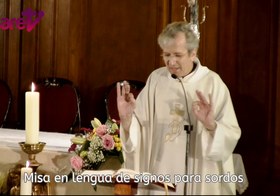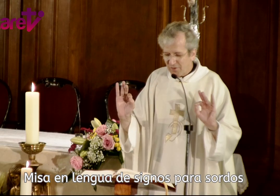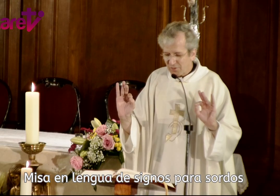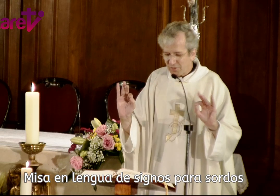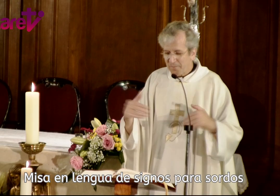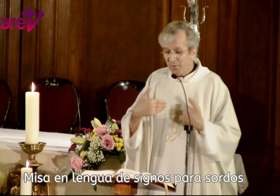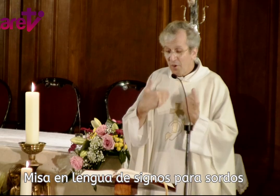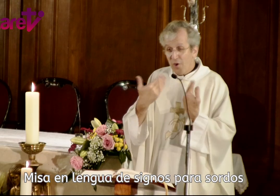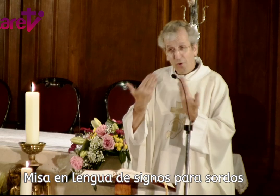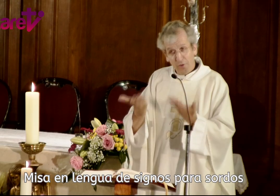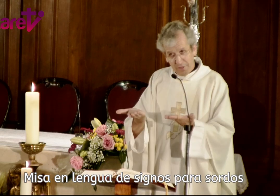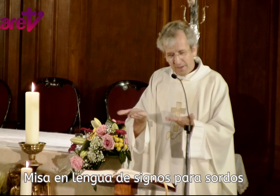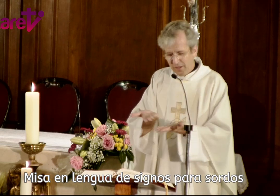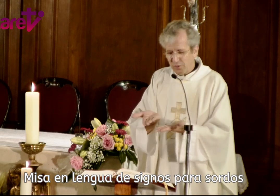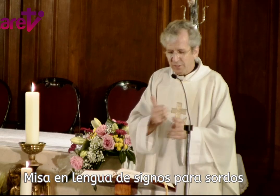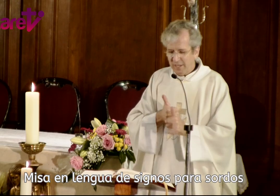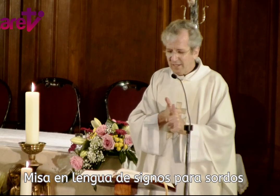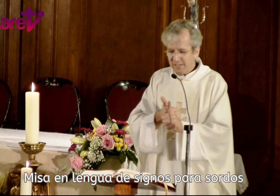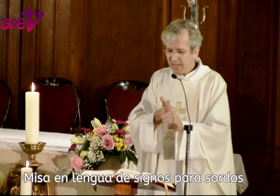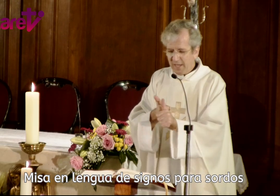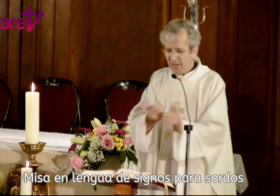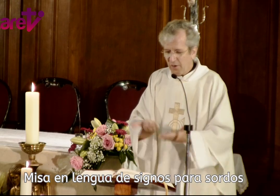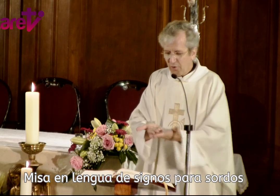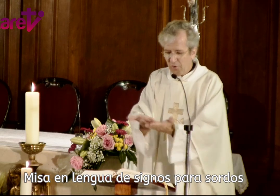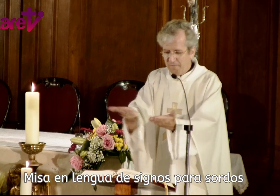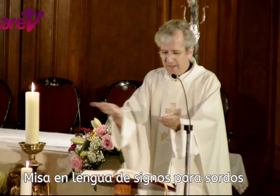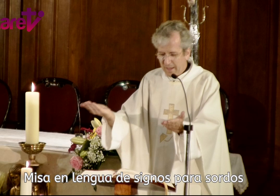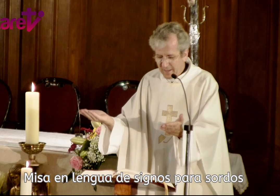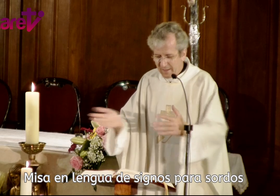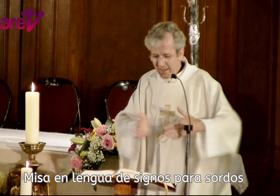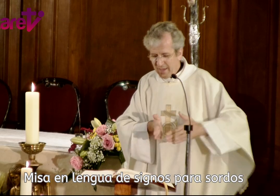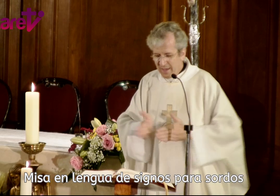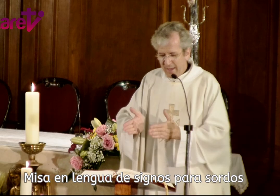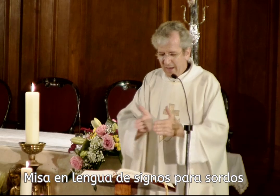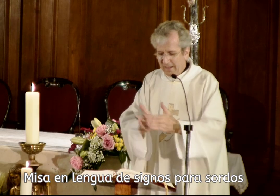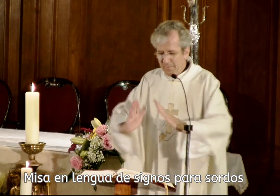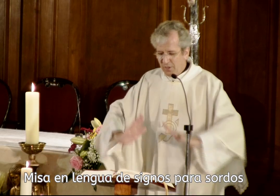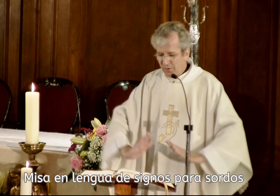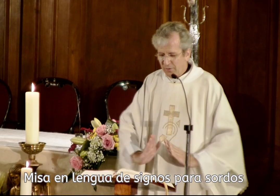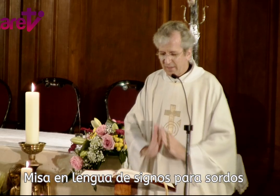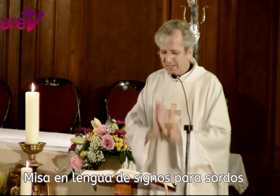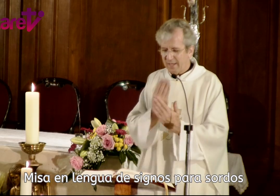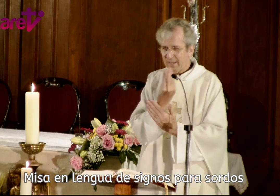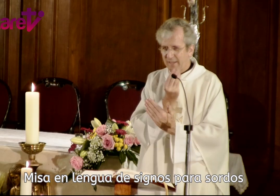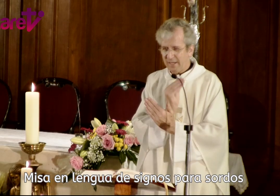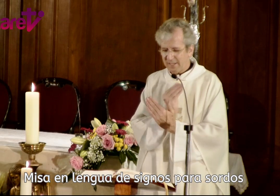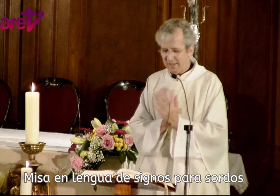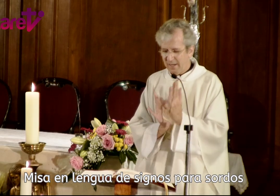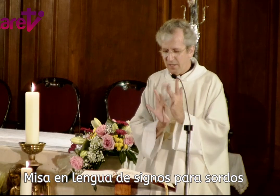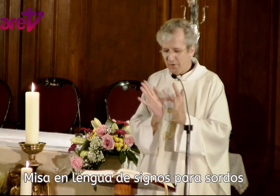sencillos, concédenos seguir confiadamente el camino de Santa Teresa del Niño